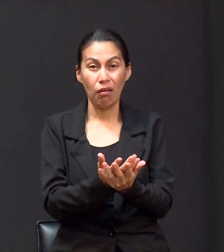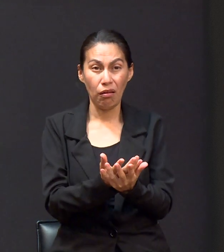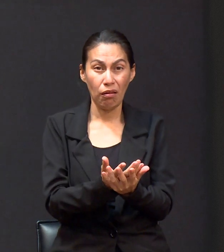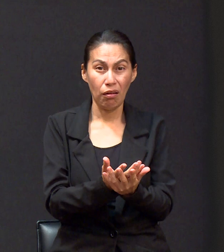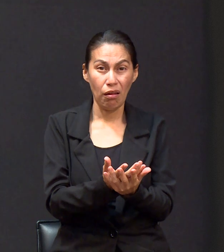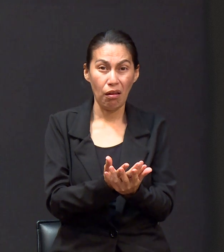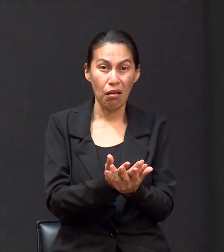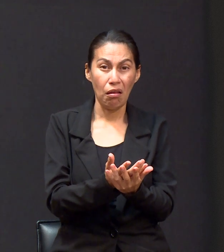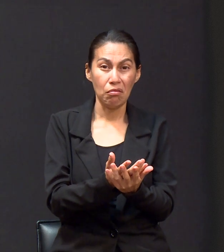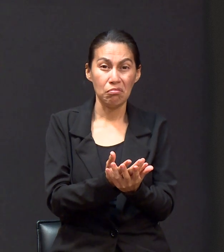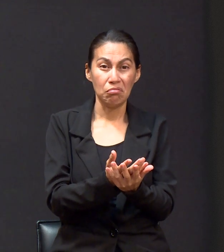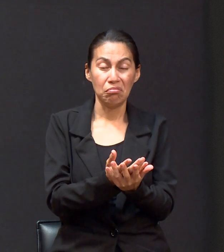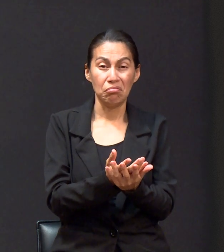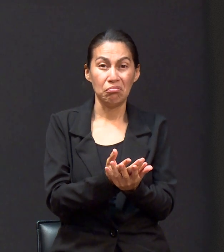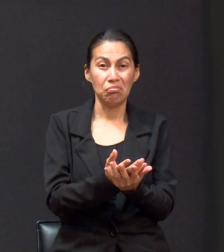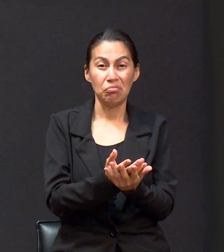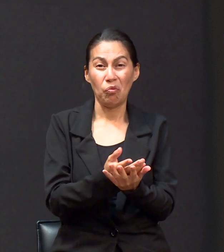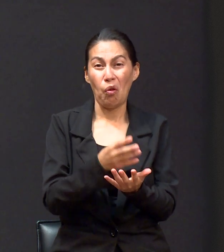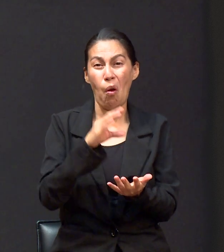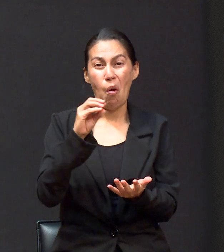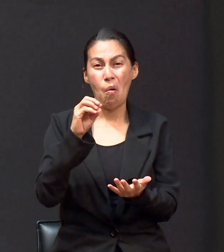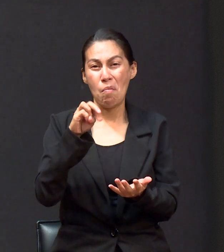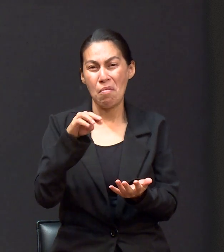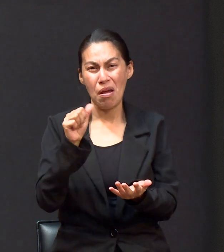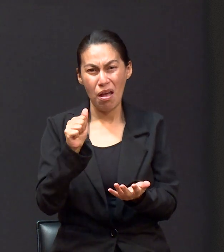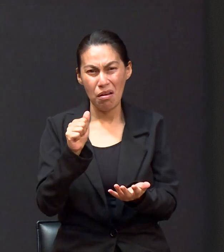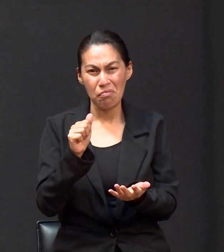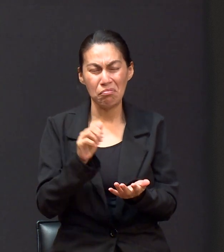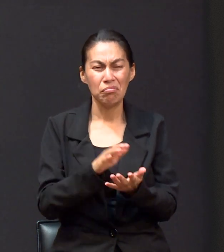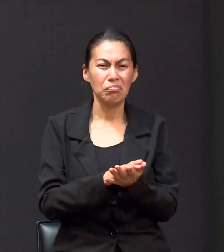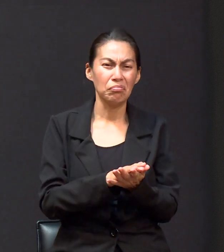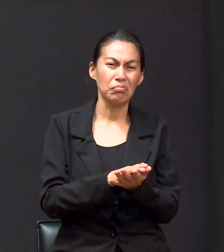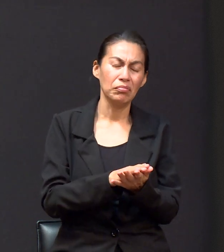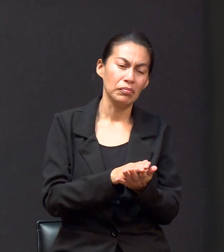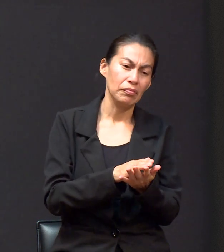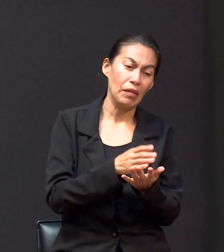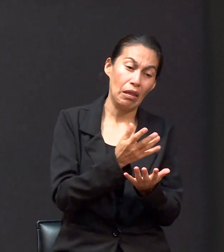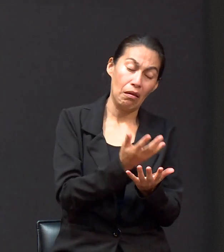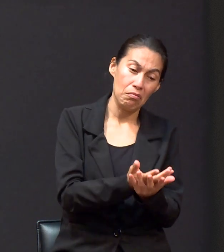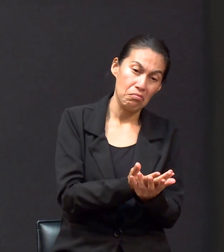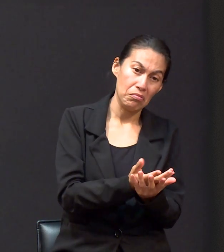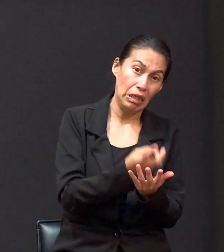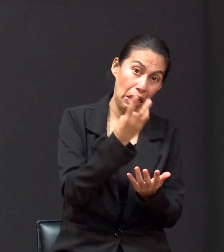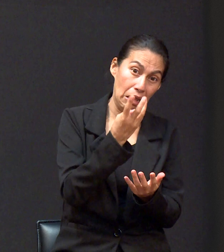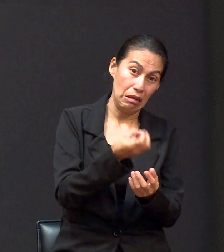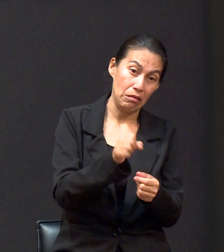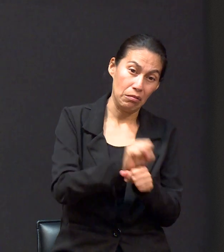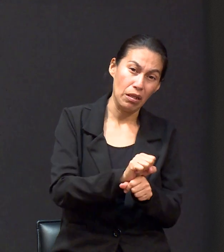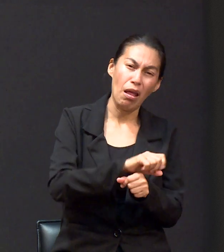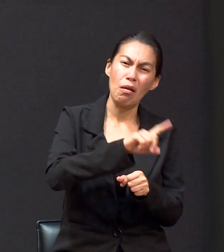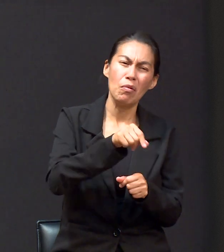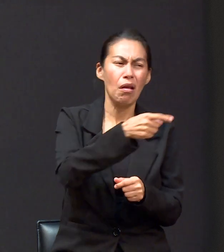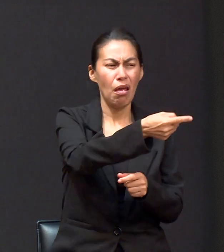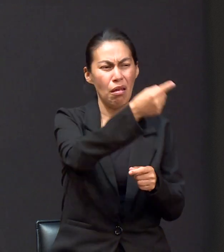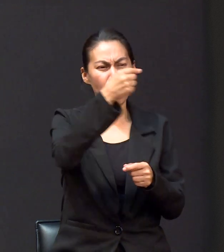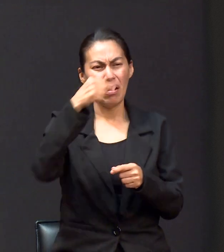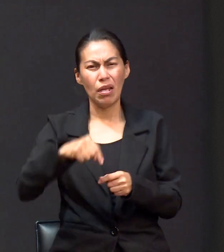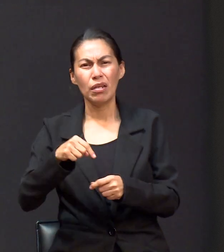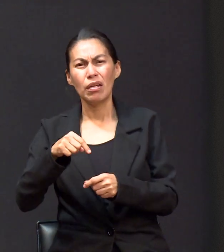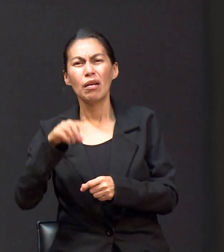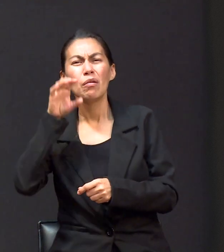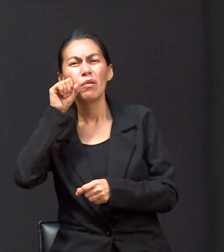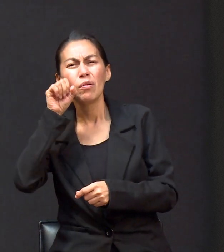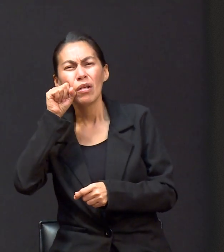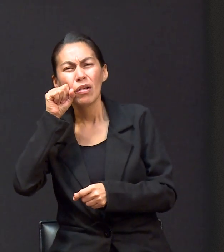Monterrey. Y de ahí me trajeron a Montemorelos y me trasladaron a